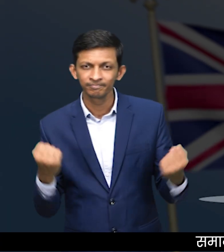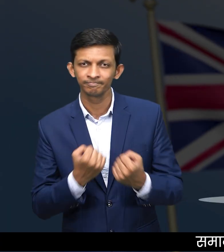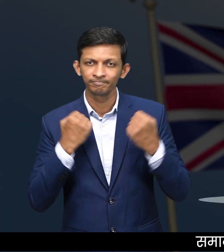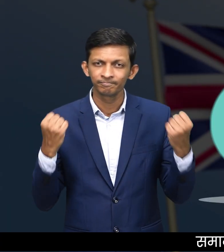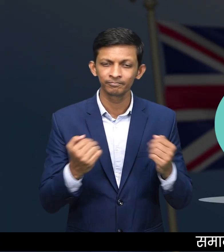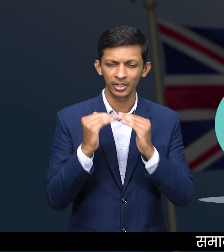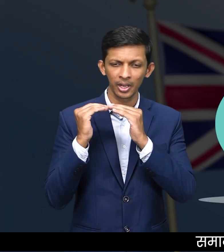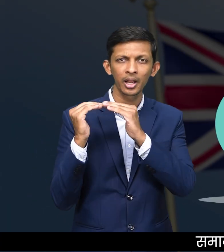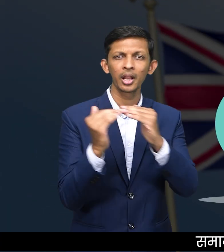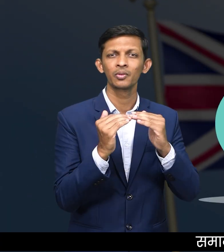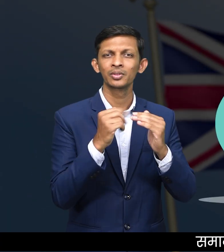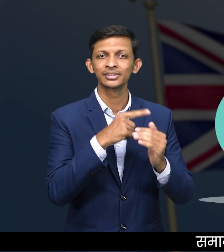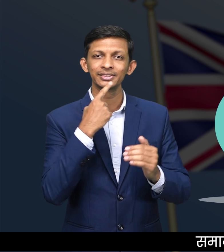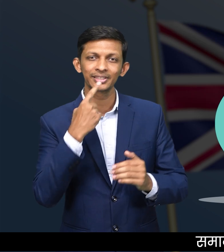समानता की दिशा में प्रयास।